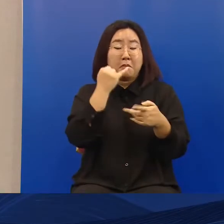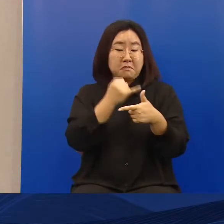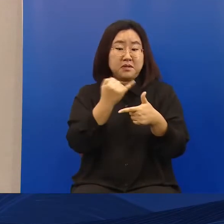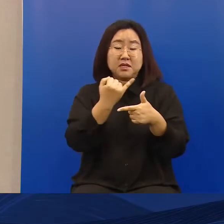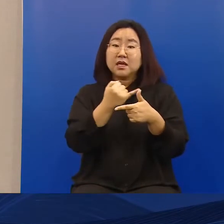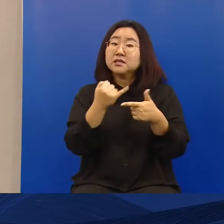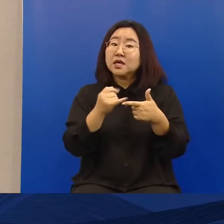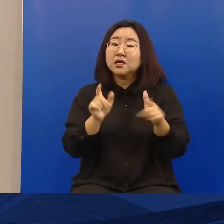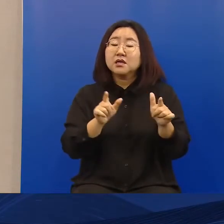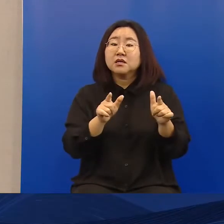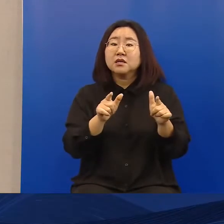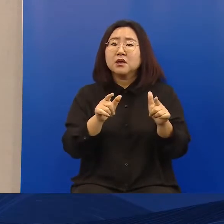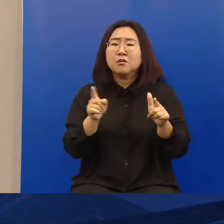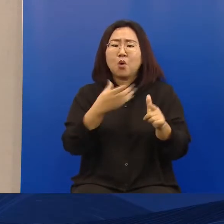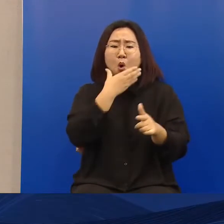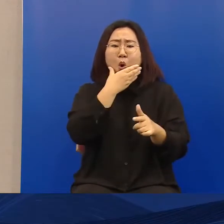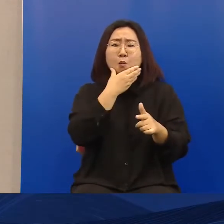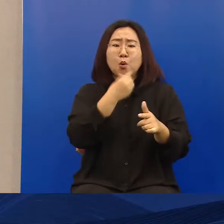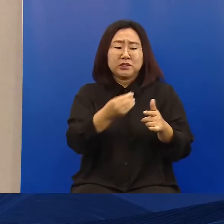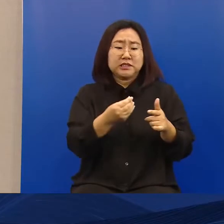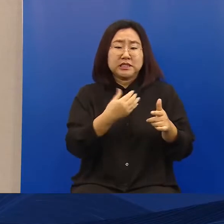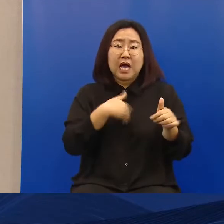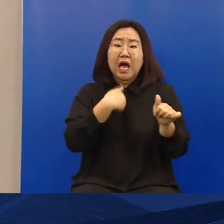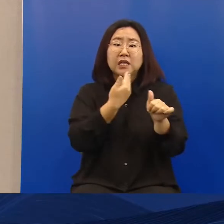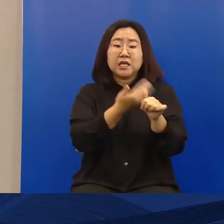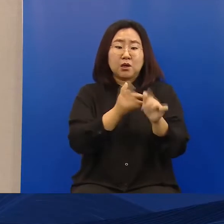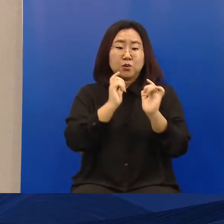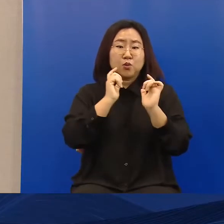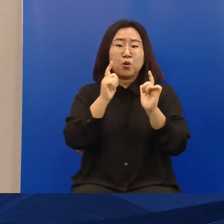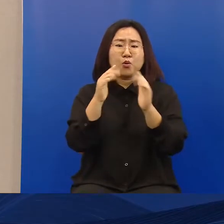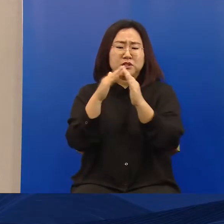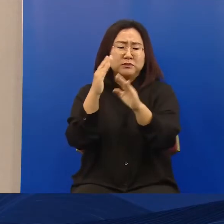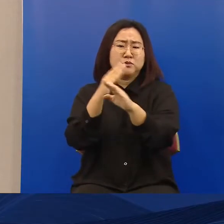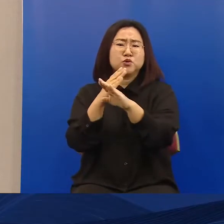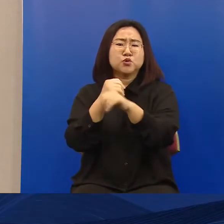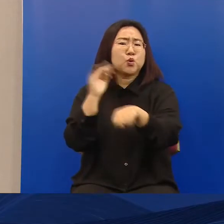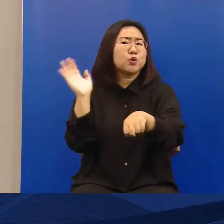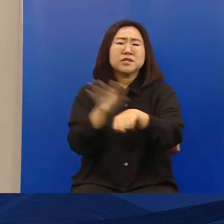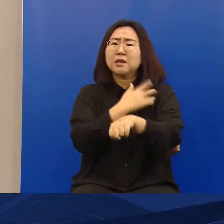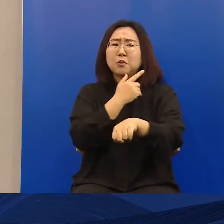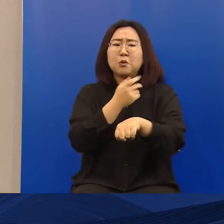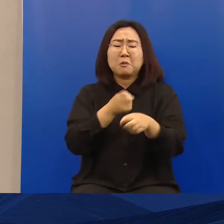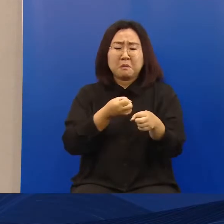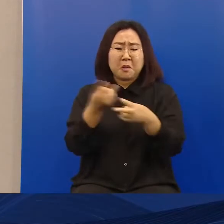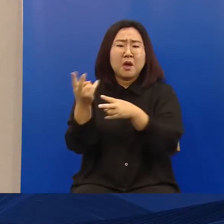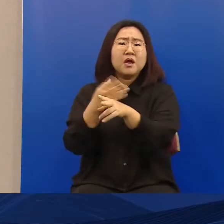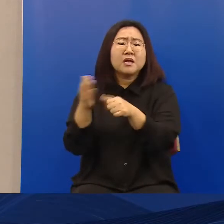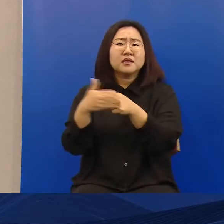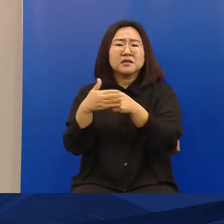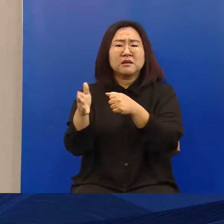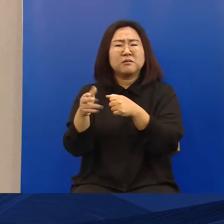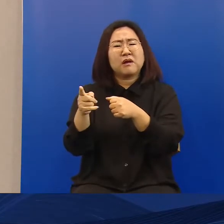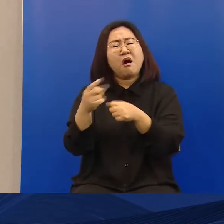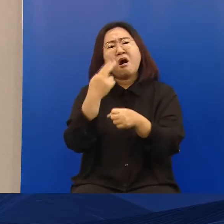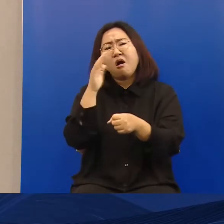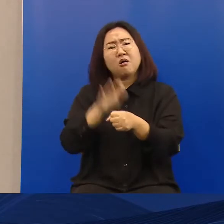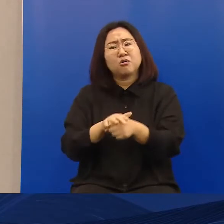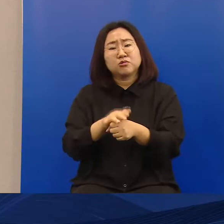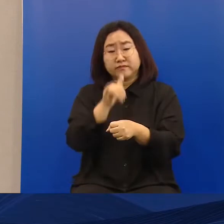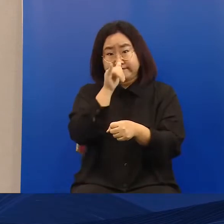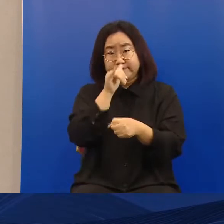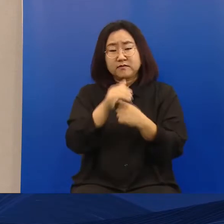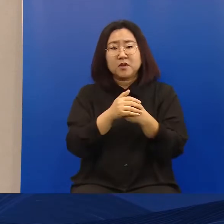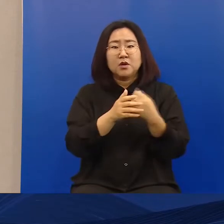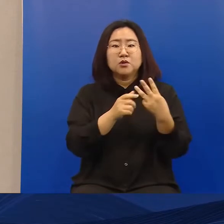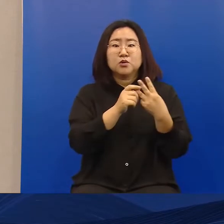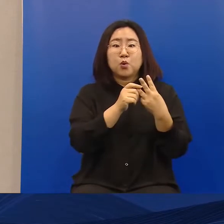사건은 복지 안내 통보가 엉뚱한 데로 가가지고 또 그런 비극을 만들기도 했고,